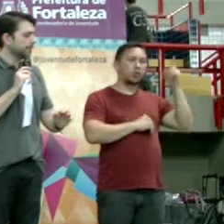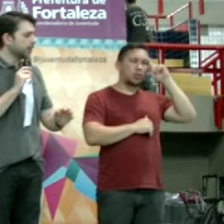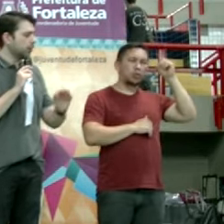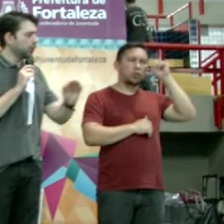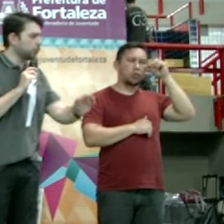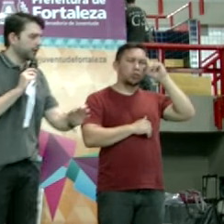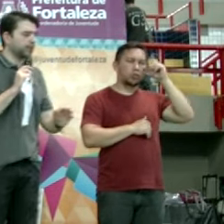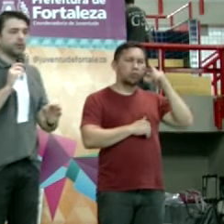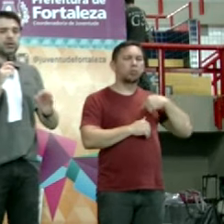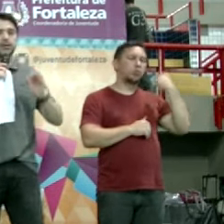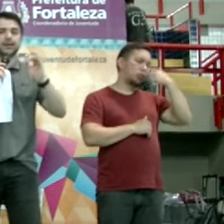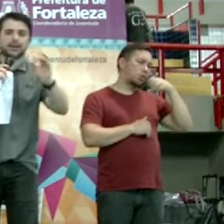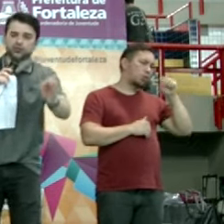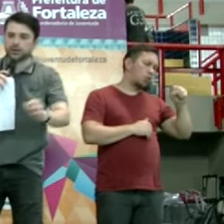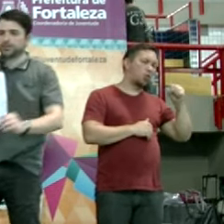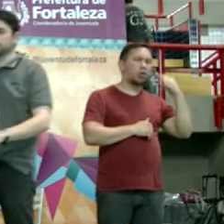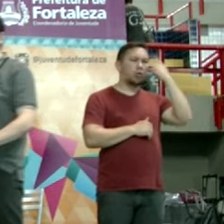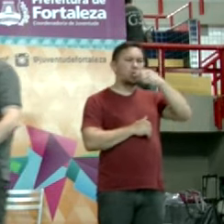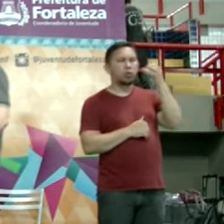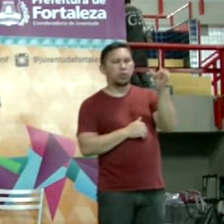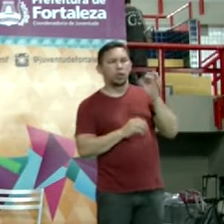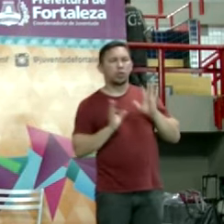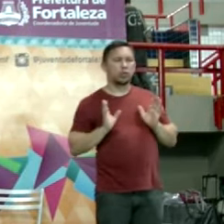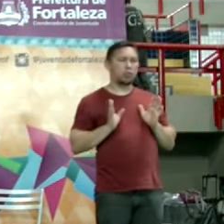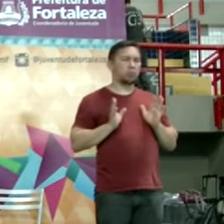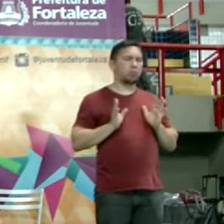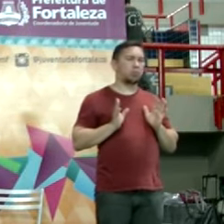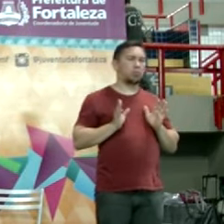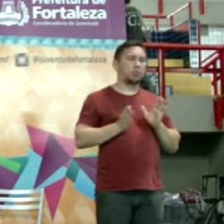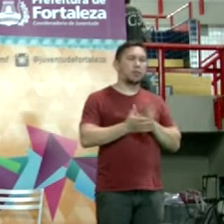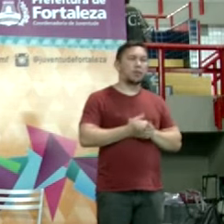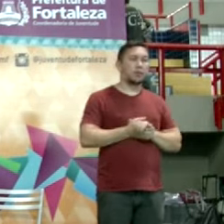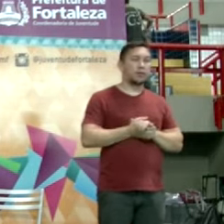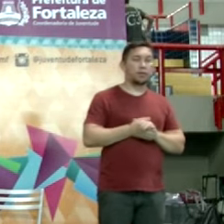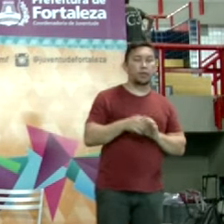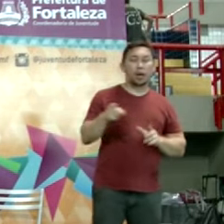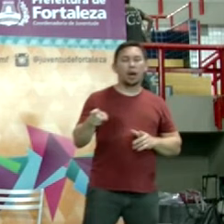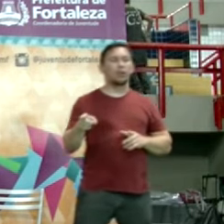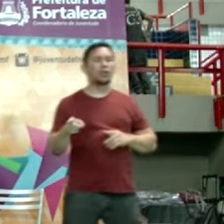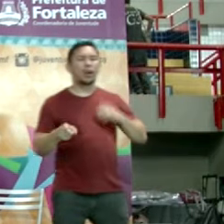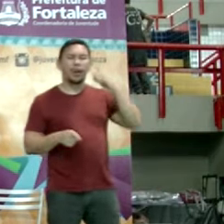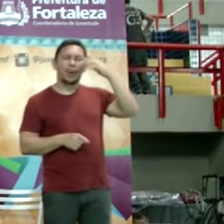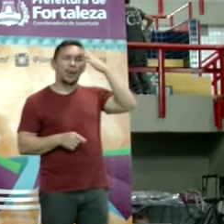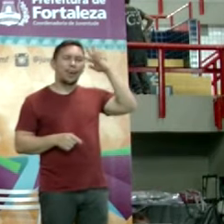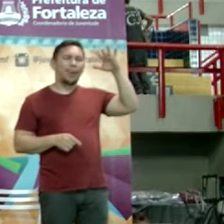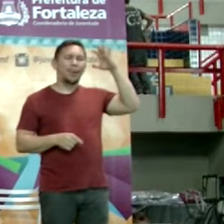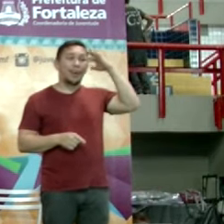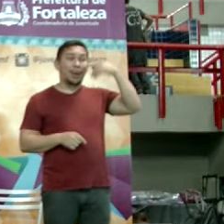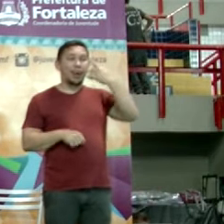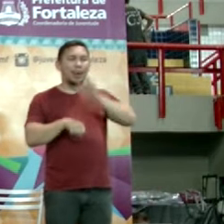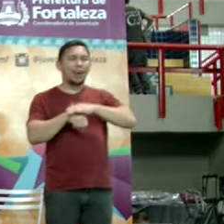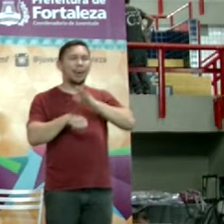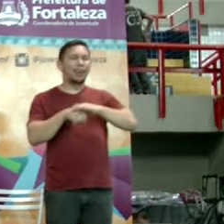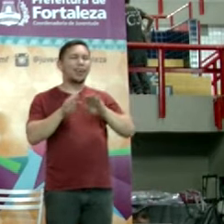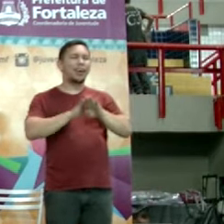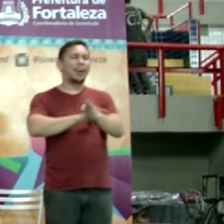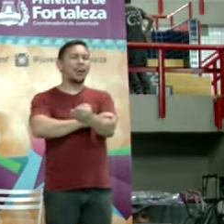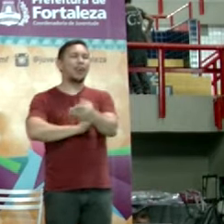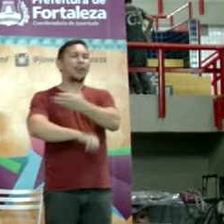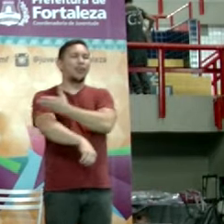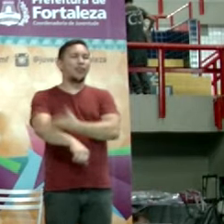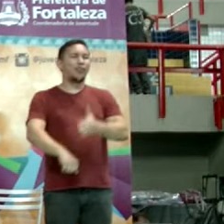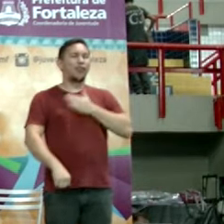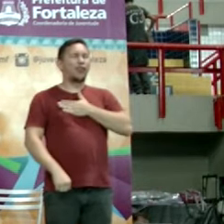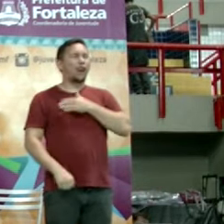todo dia, 8 horas por dia, 6 horas por dia. O que é hobby? É aquilo que eu faço como uma atividade